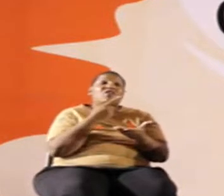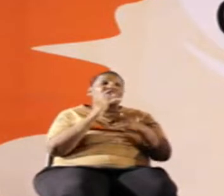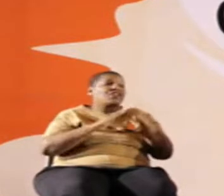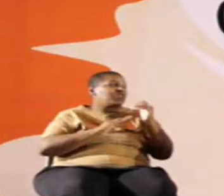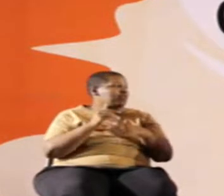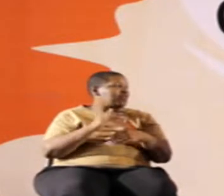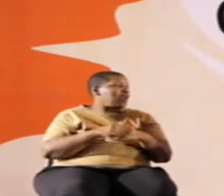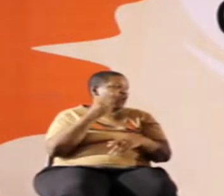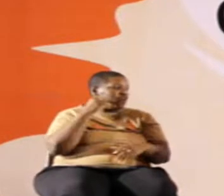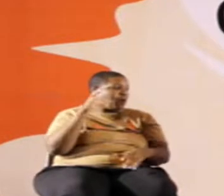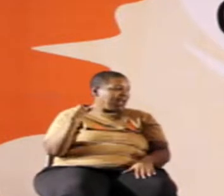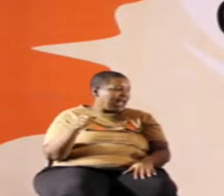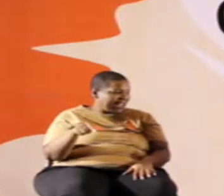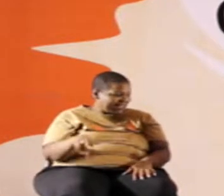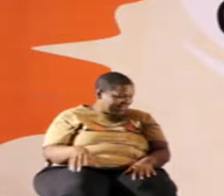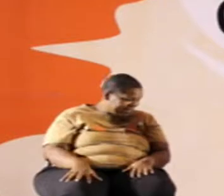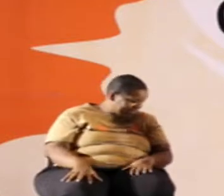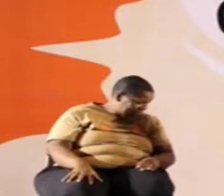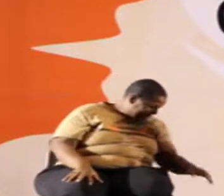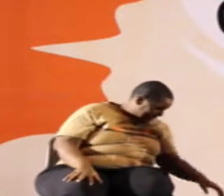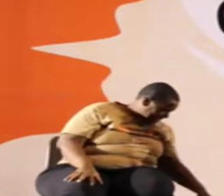Vou até pegar ele